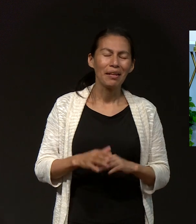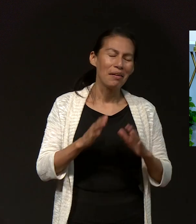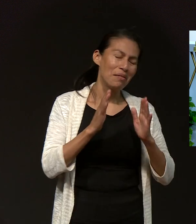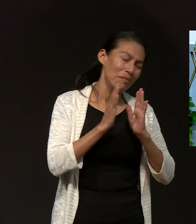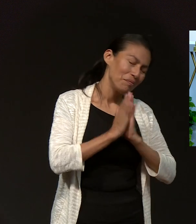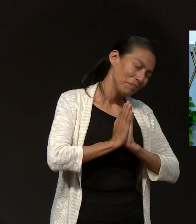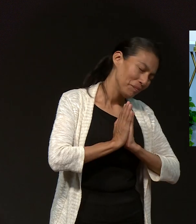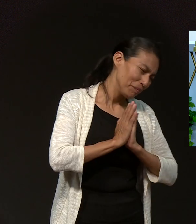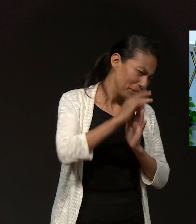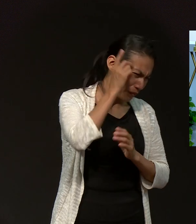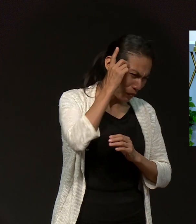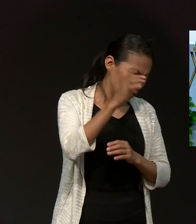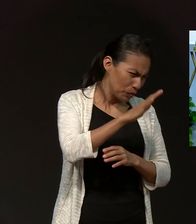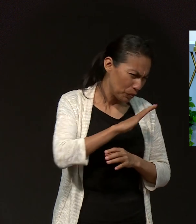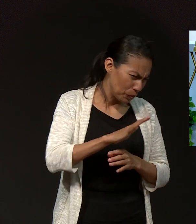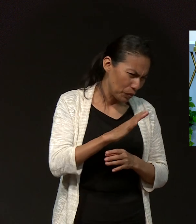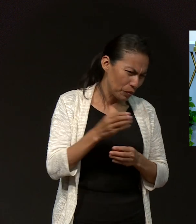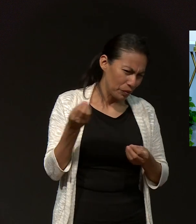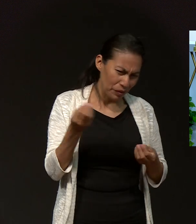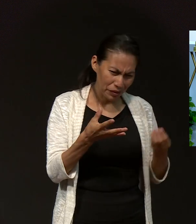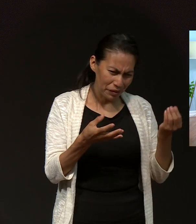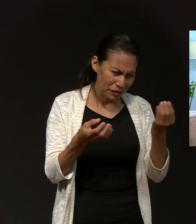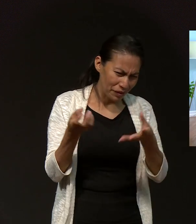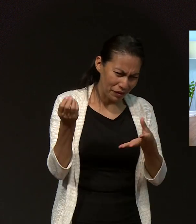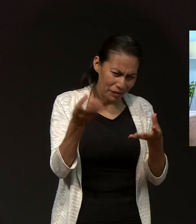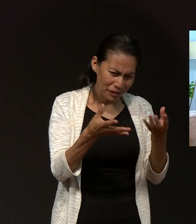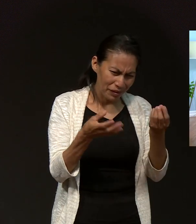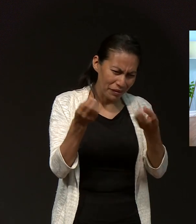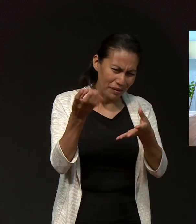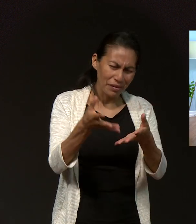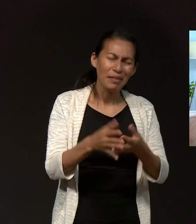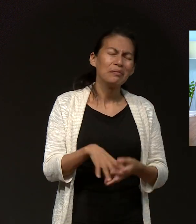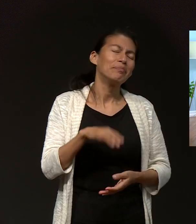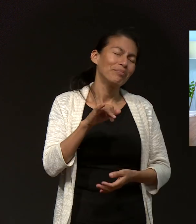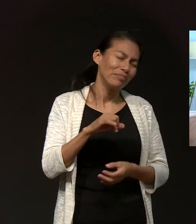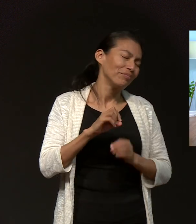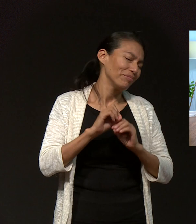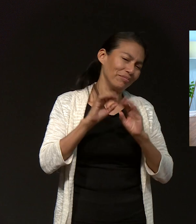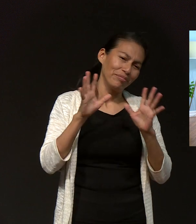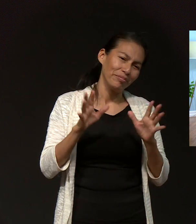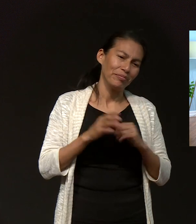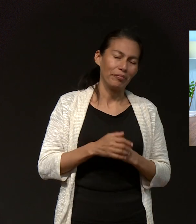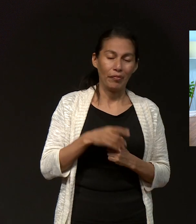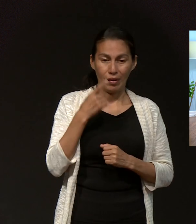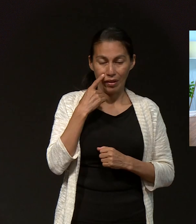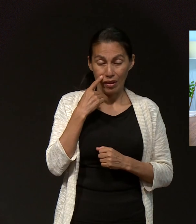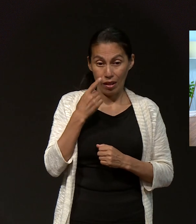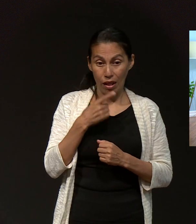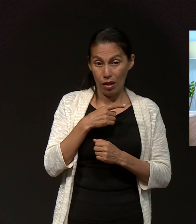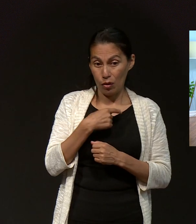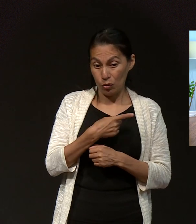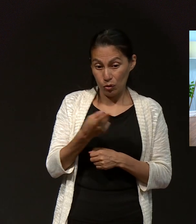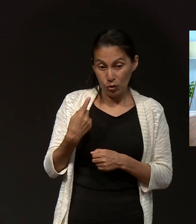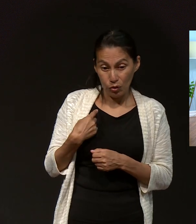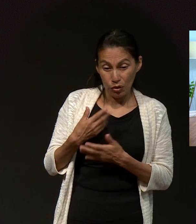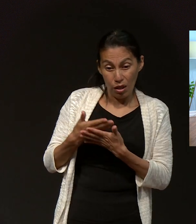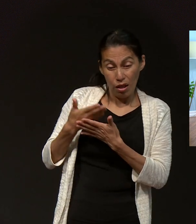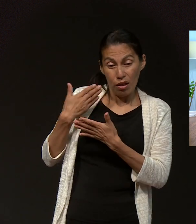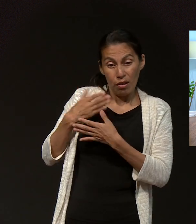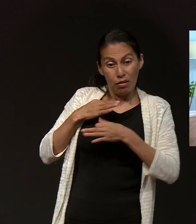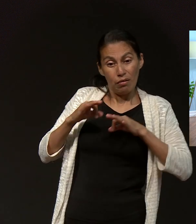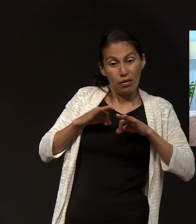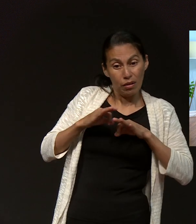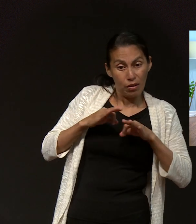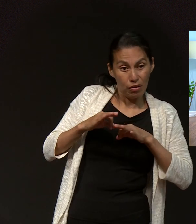dando las cosas de tal manera para la decisión de sus Claro, es una de las cosas que decíamos con mi esposa. Le decíamos, mira, si hubiéramos seguido